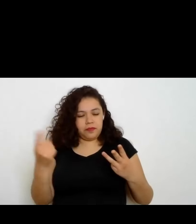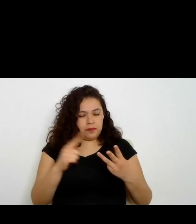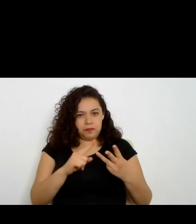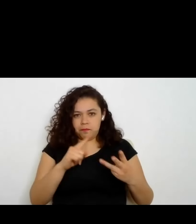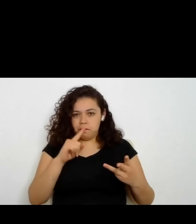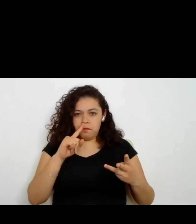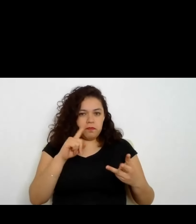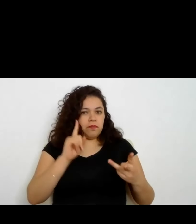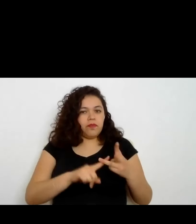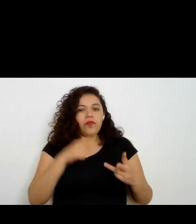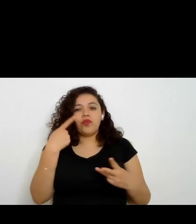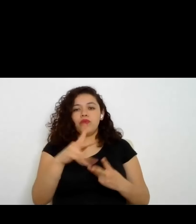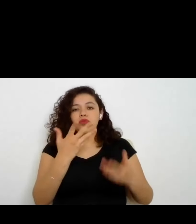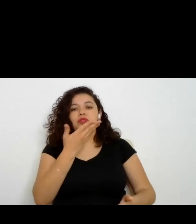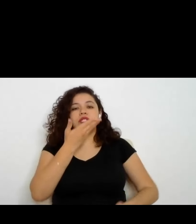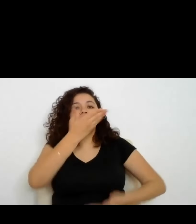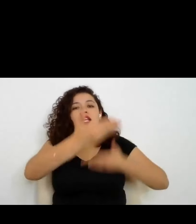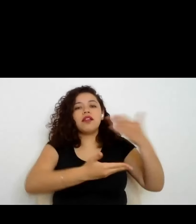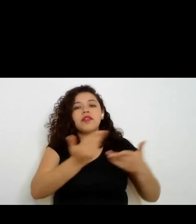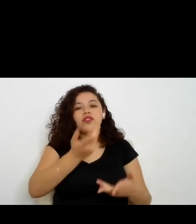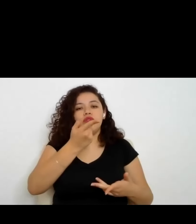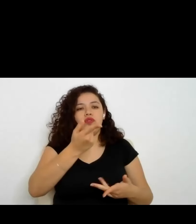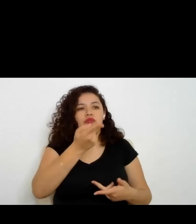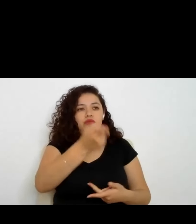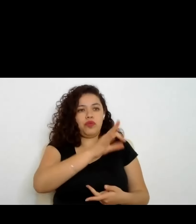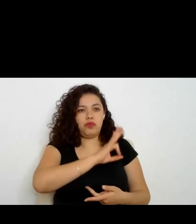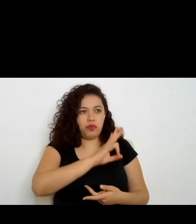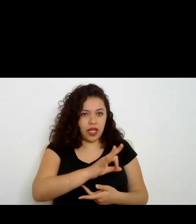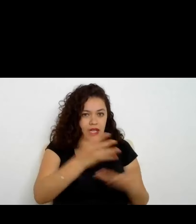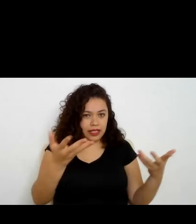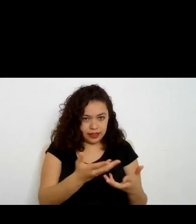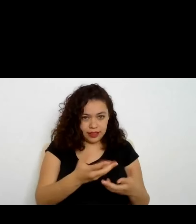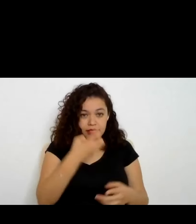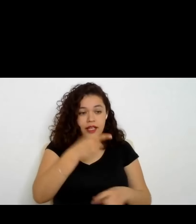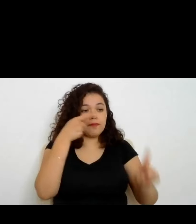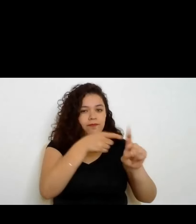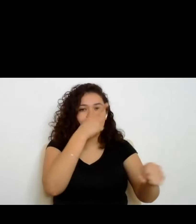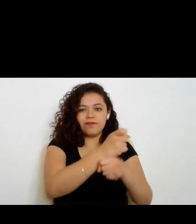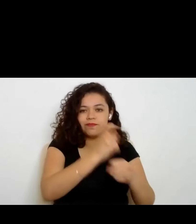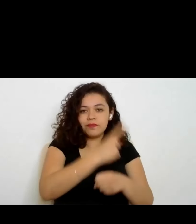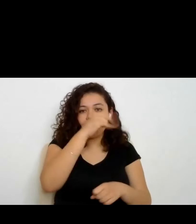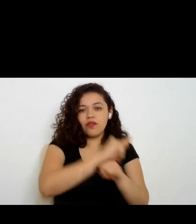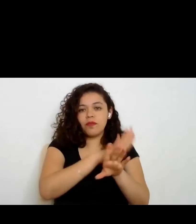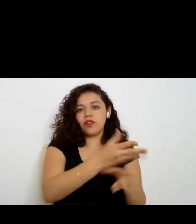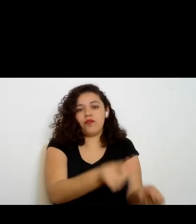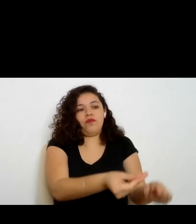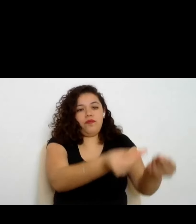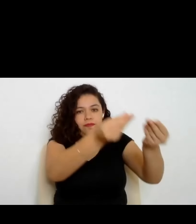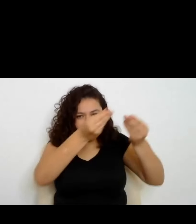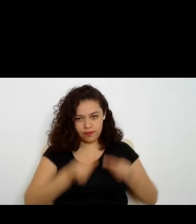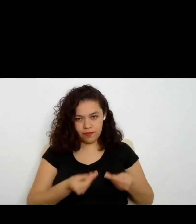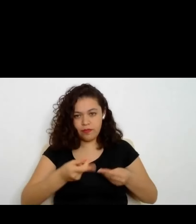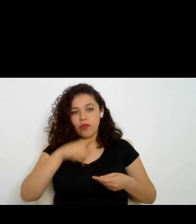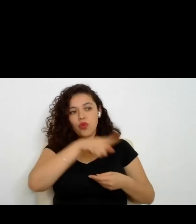prestar los servicios a la compañía. Esas son las finalidades primarias, para eso me los diste, porque vas a ser mi